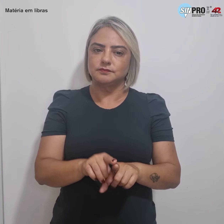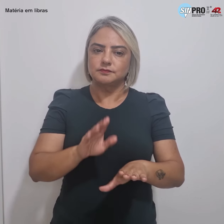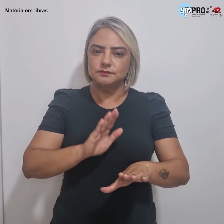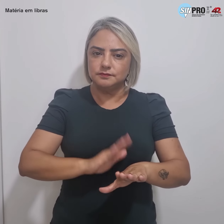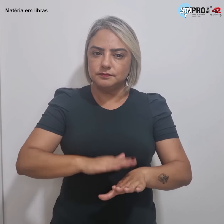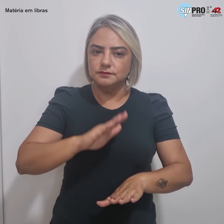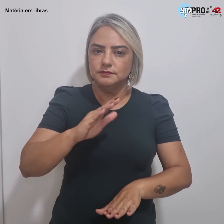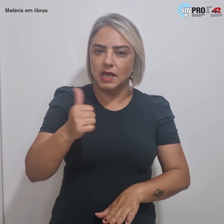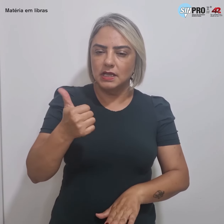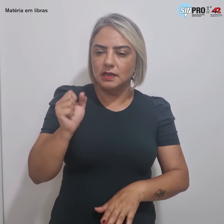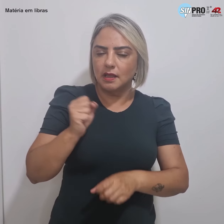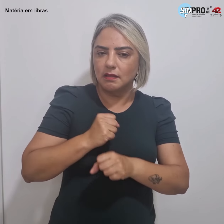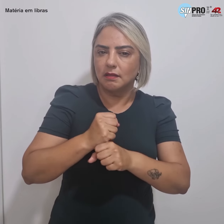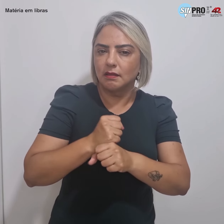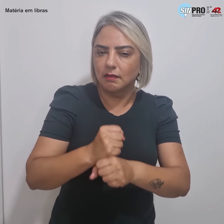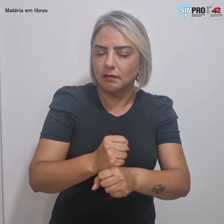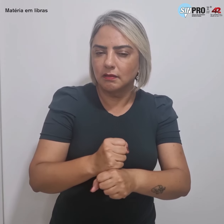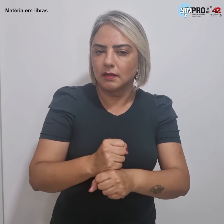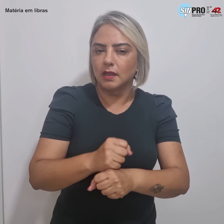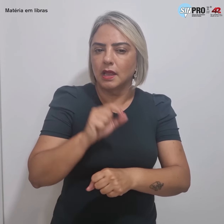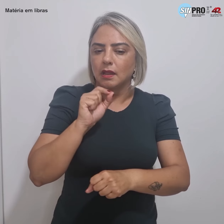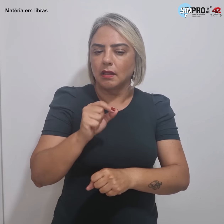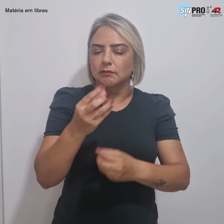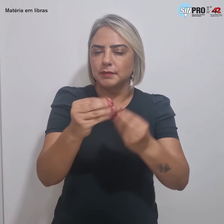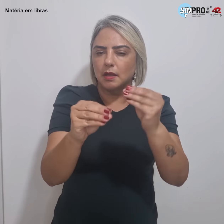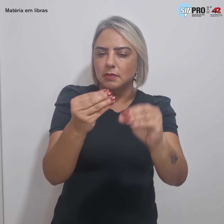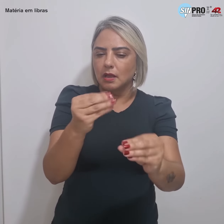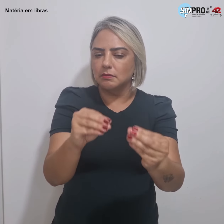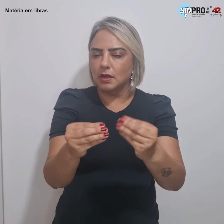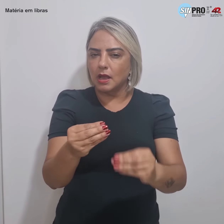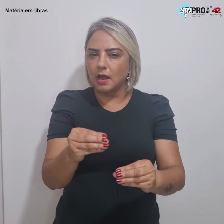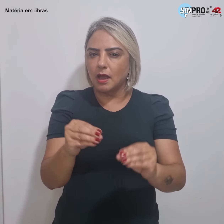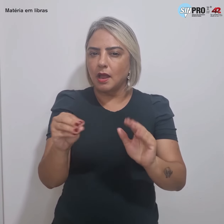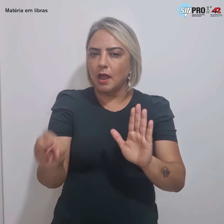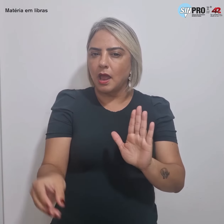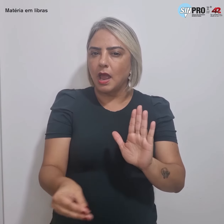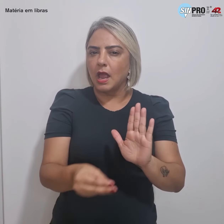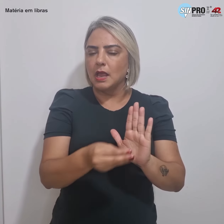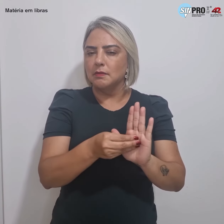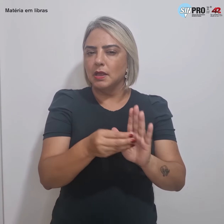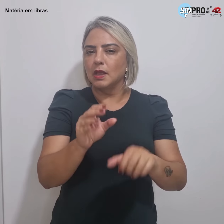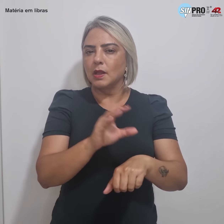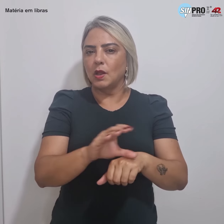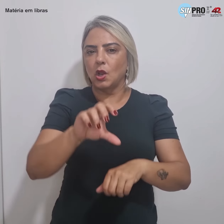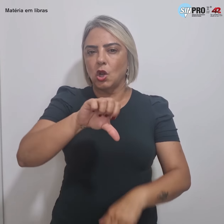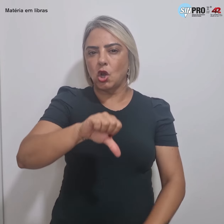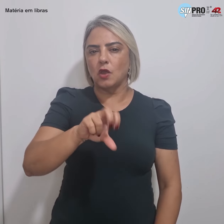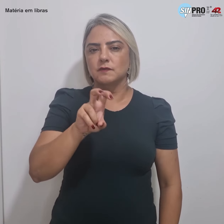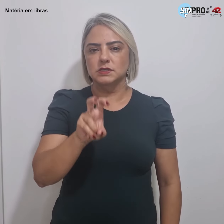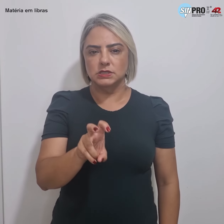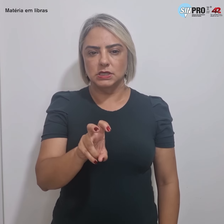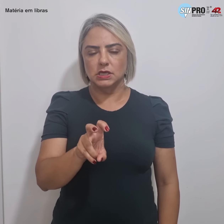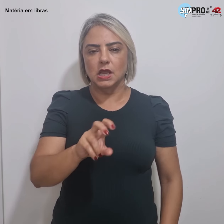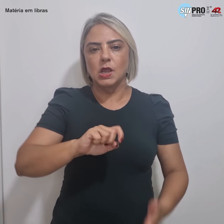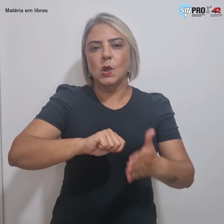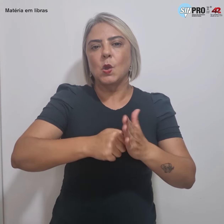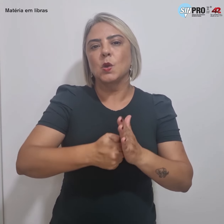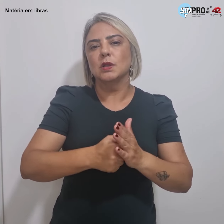meia década, vem sendo implementada a Emenda Constitucional 95, que congela os